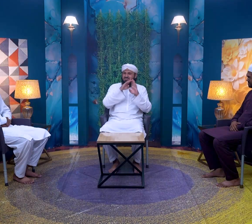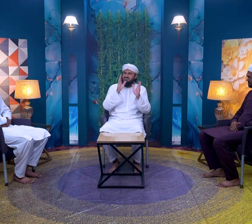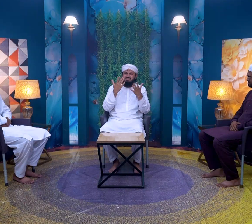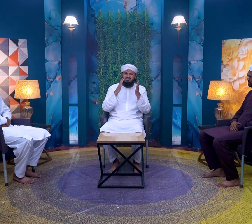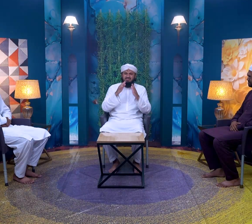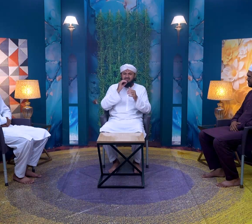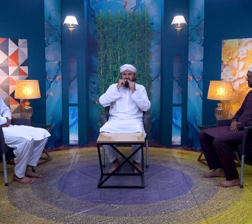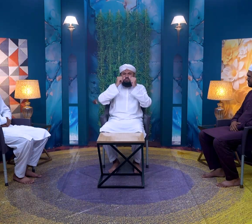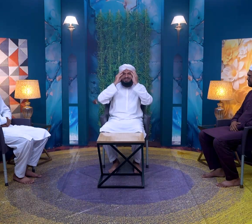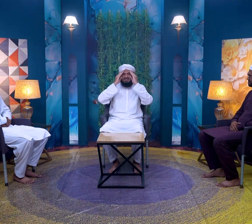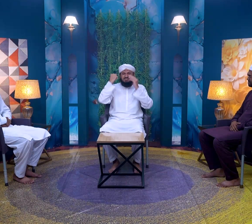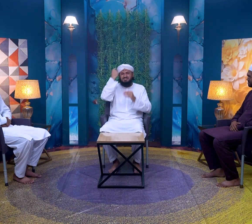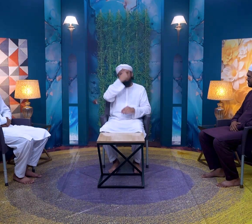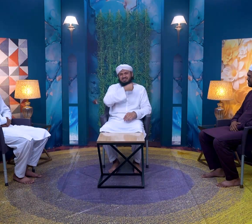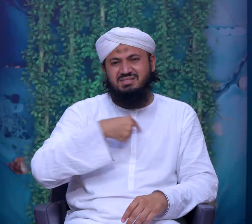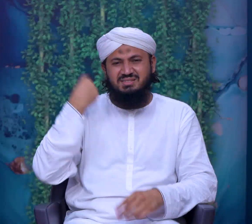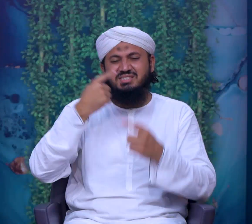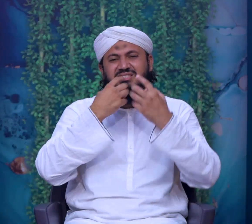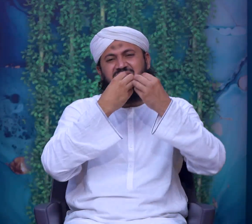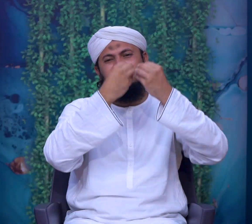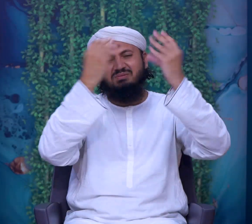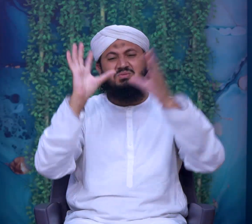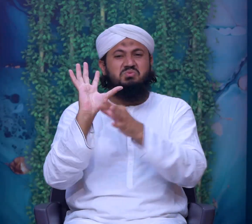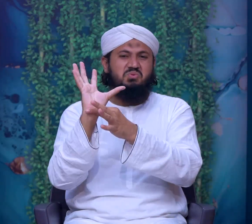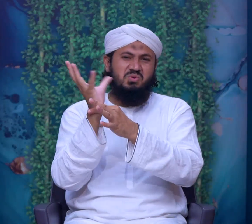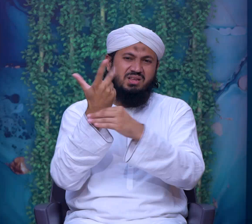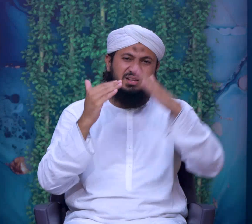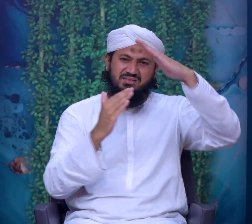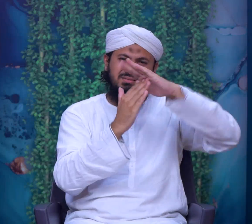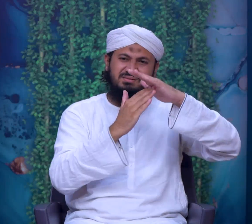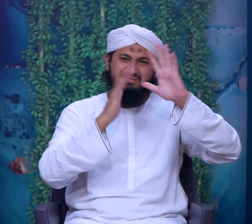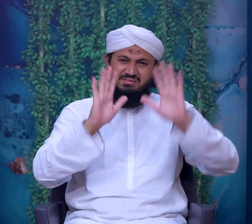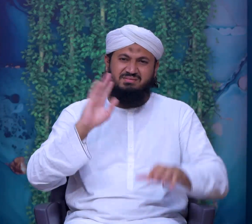عالم اجسام کا نظام قائم ہے جبکہ حضور صلی اللہ علیہ وآلہ وسلم سے عالم